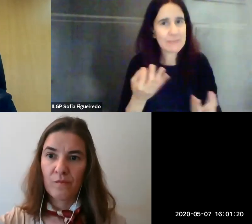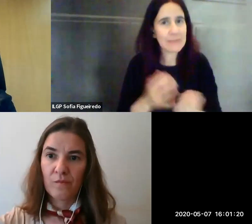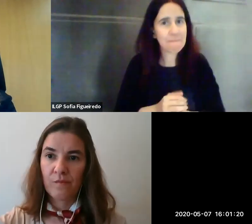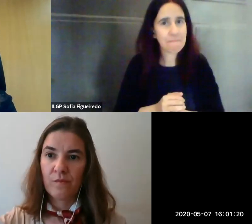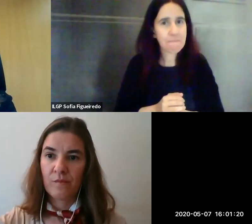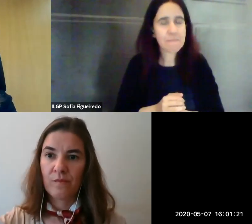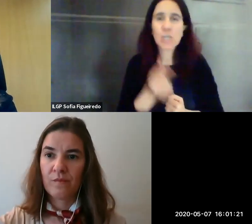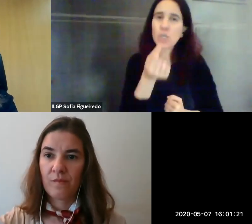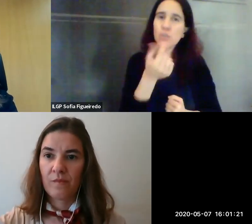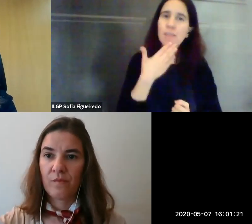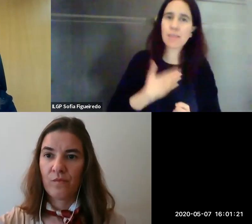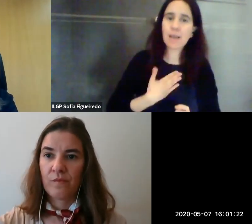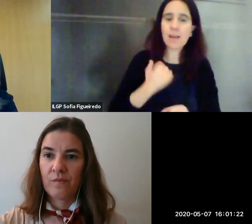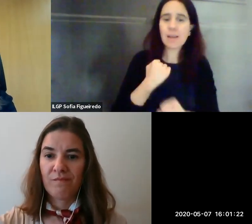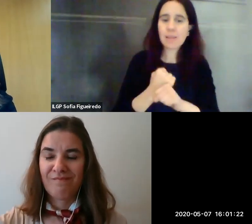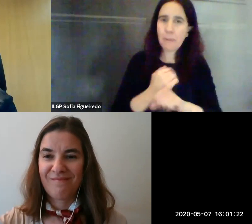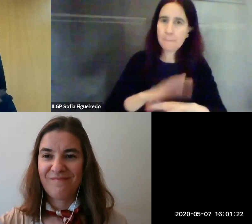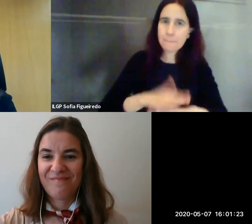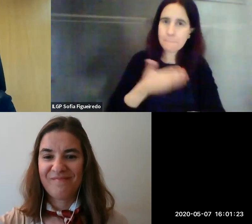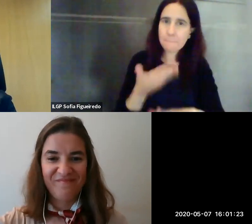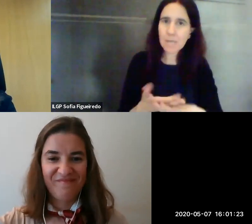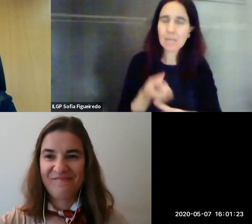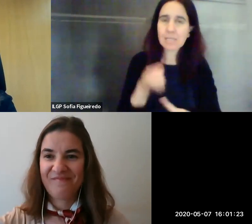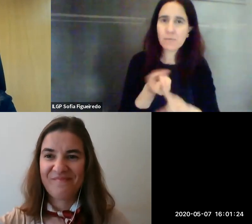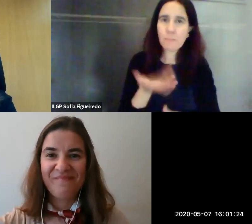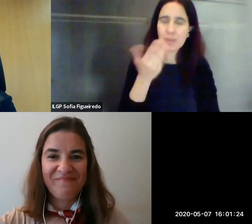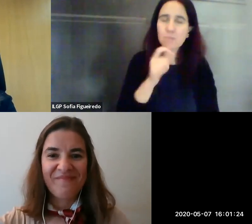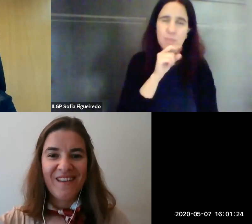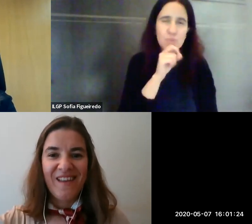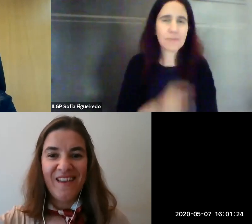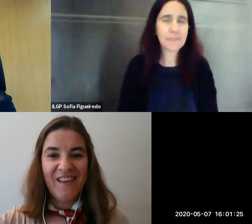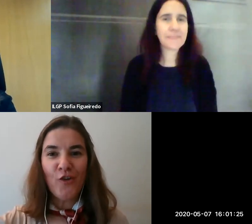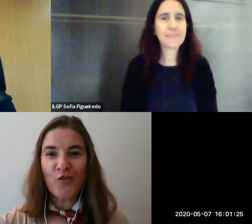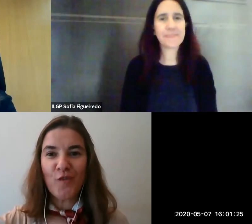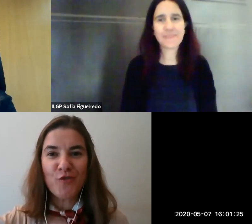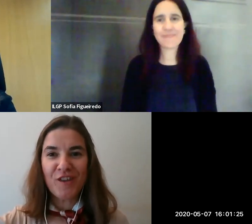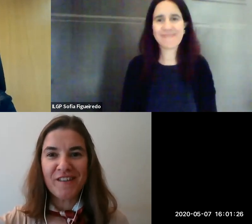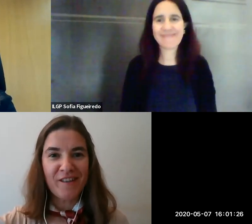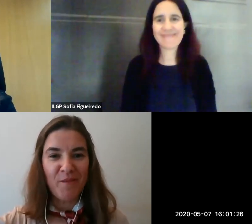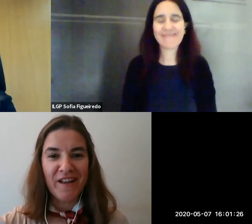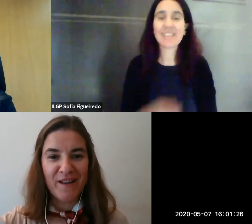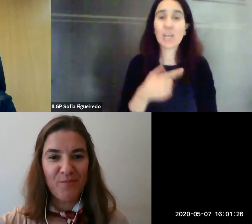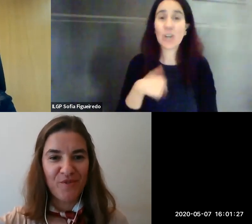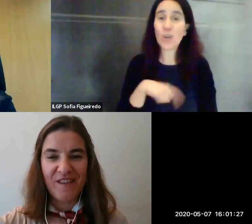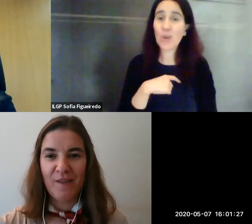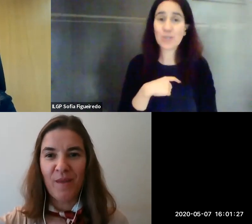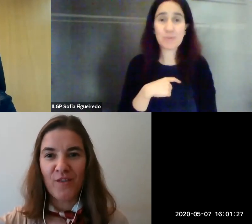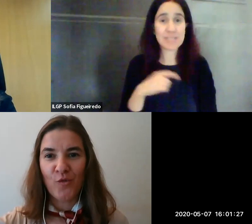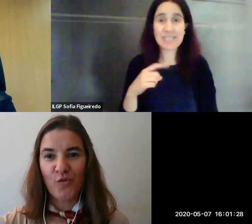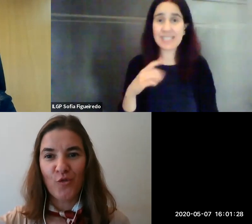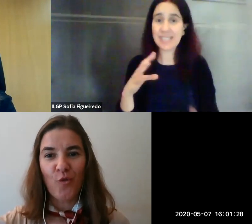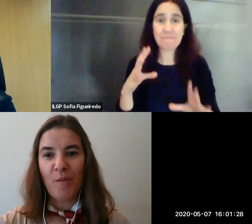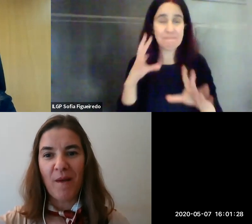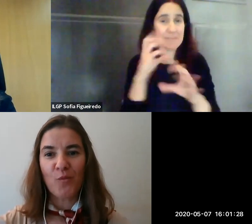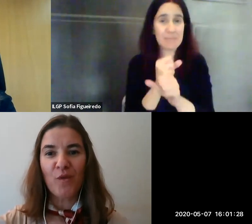Dá um bocadinho mais de trabalho, é mais desafiante, mas é possível. Nós vamos ter que terminar, e